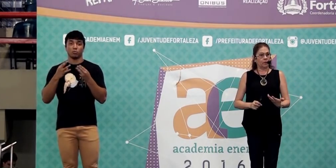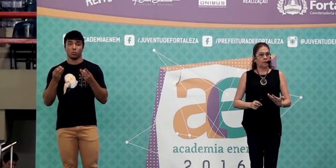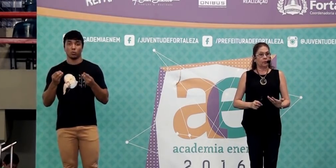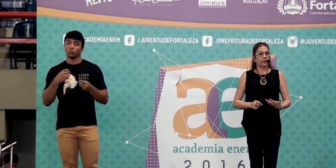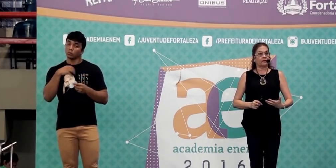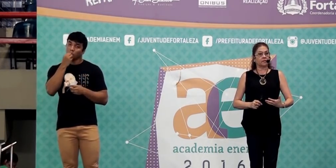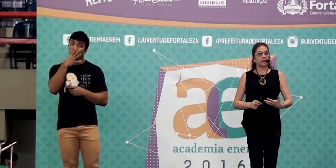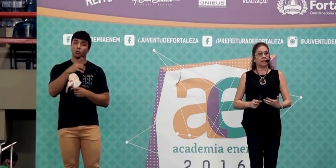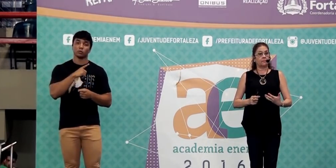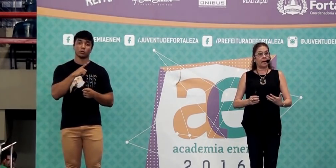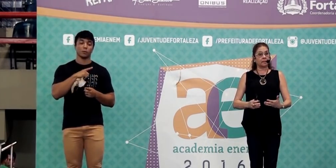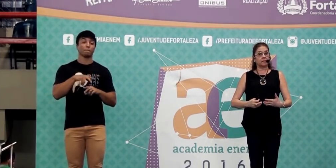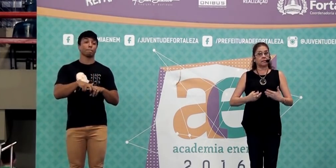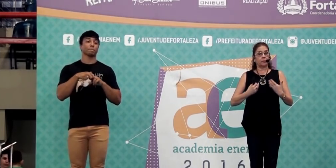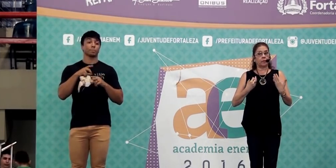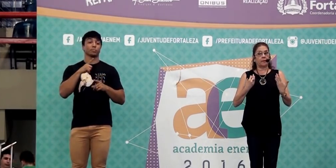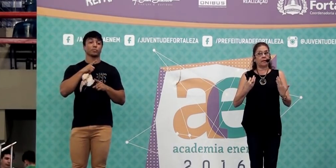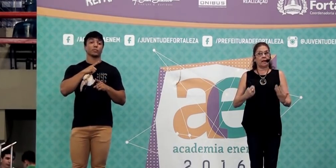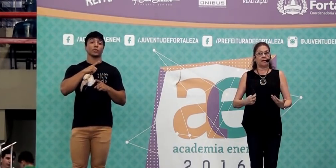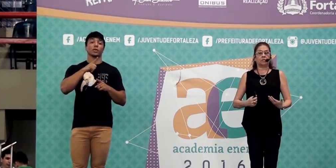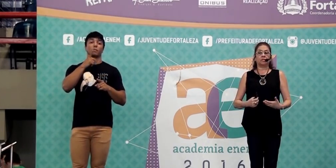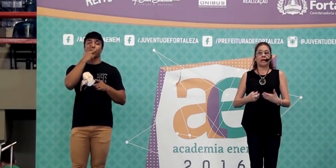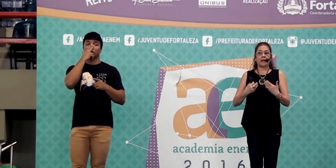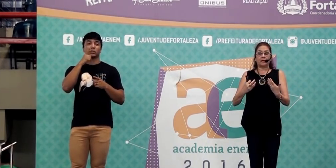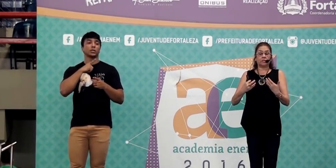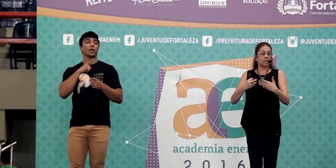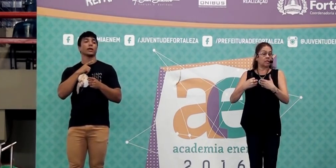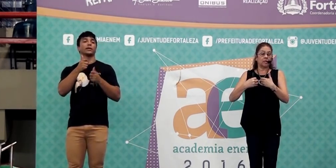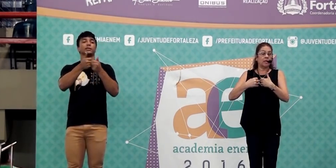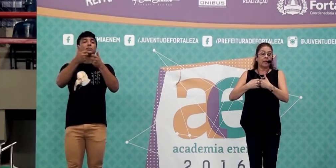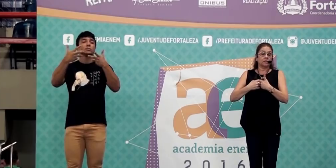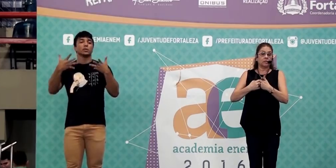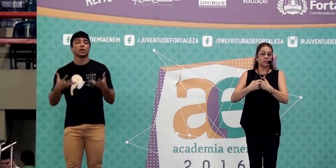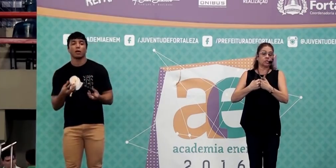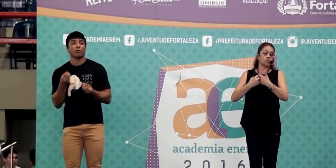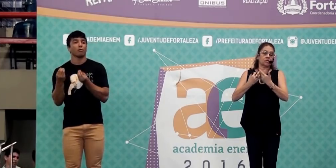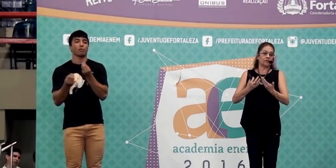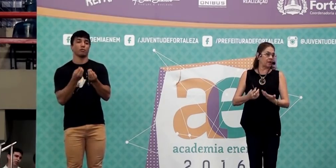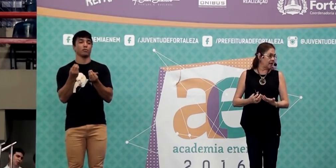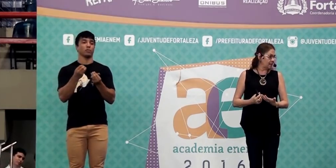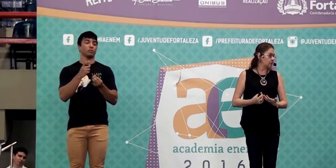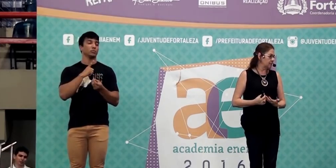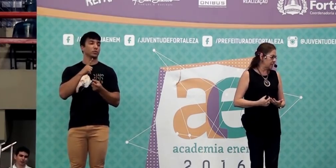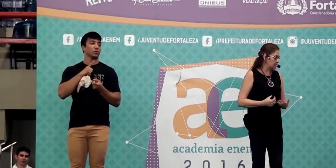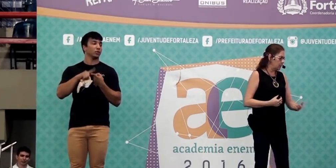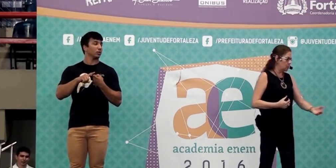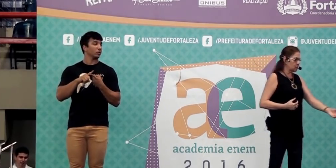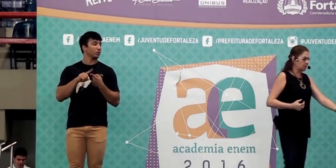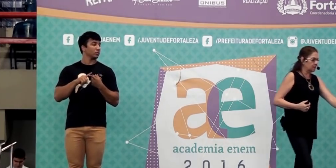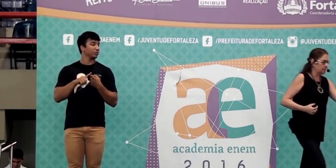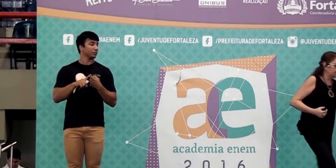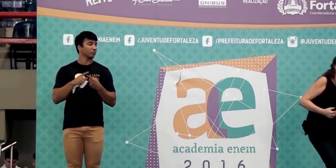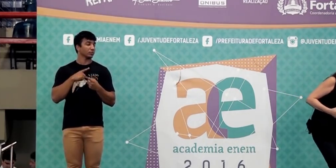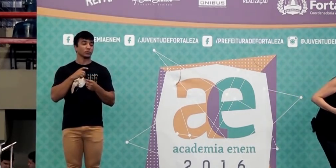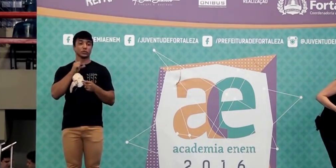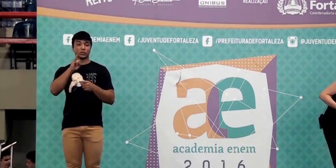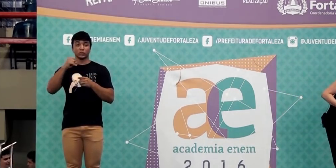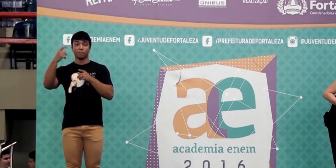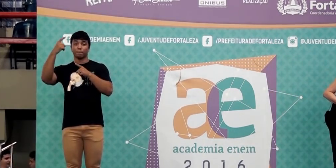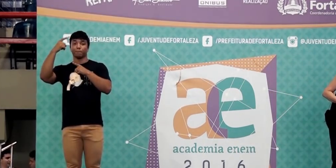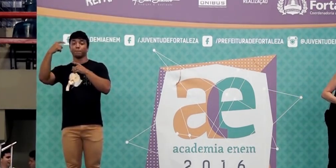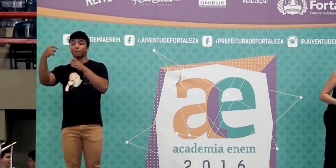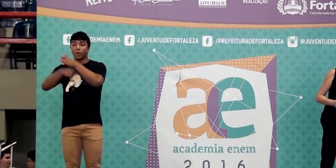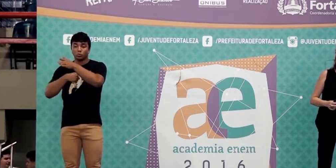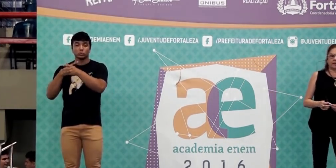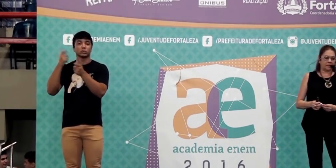bom, porque você tem mais disponibilidade de justificar suas respostas, você